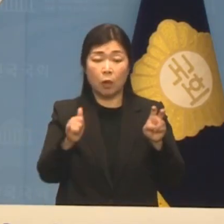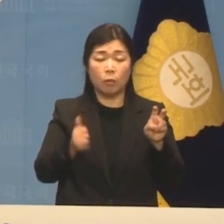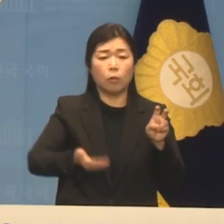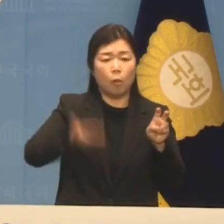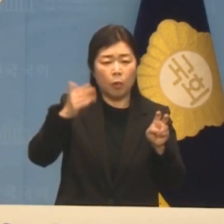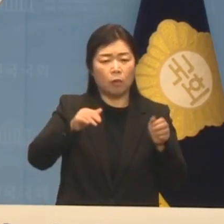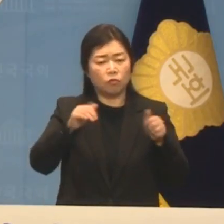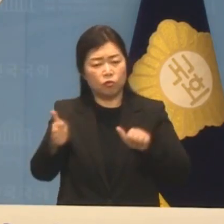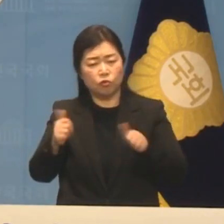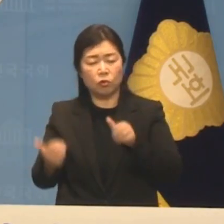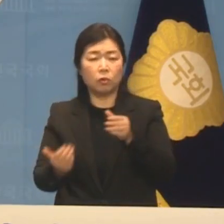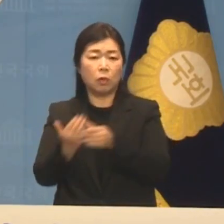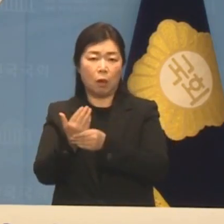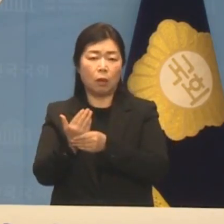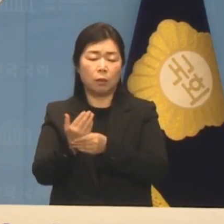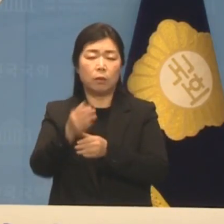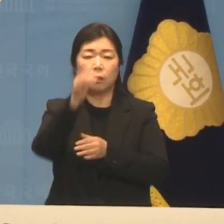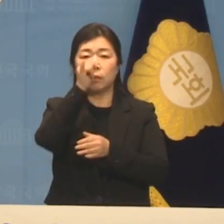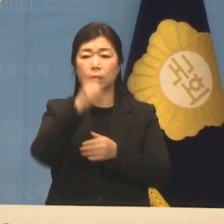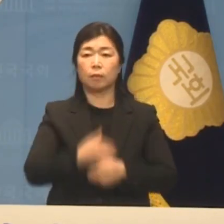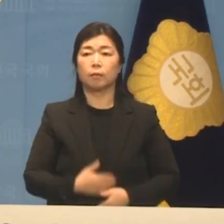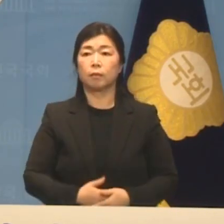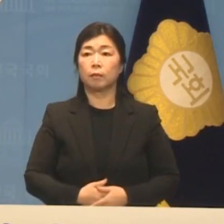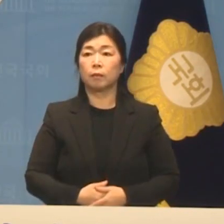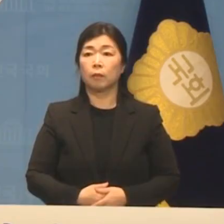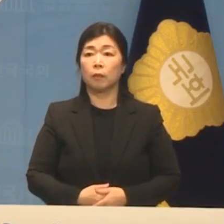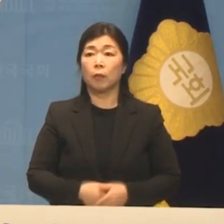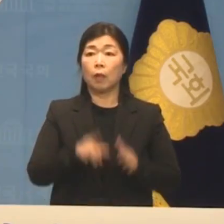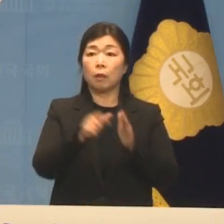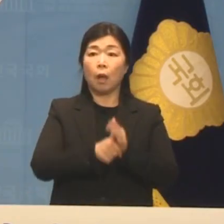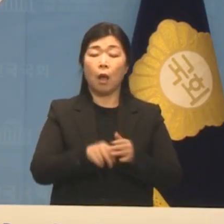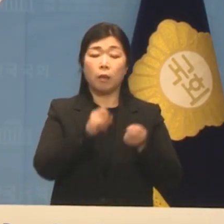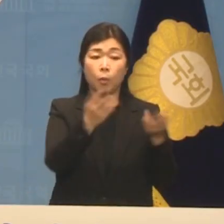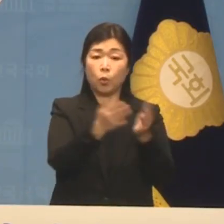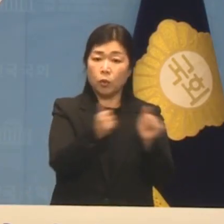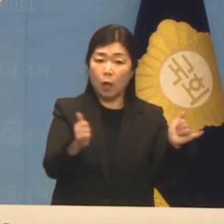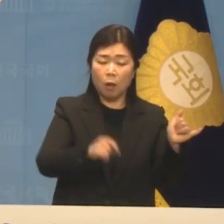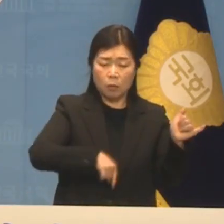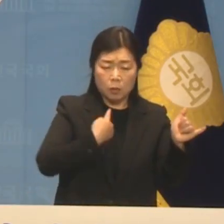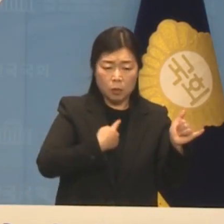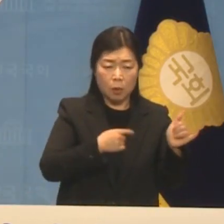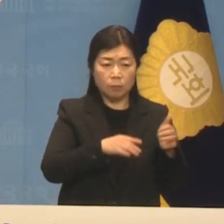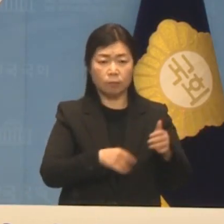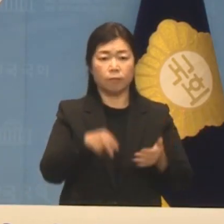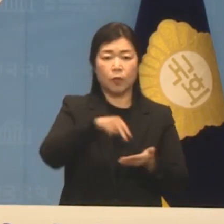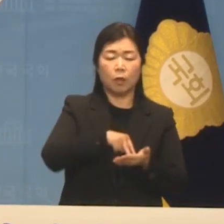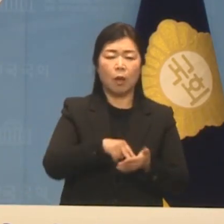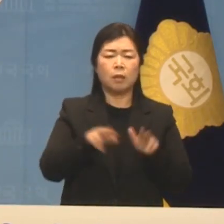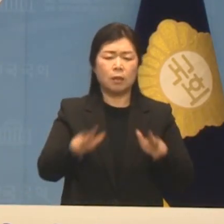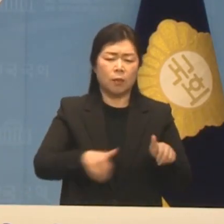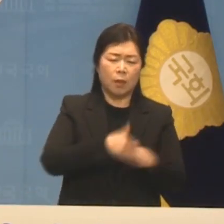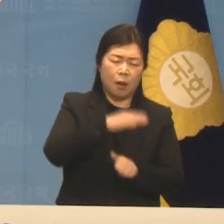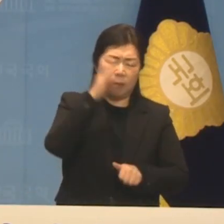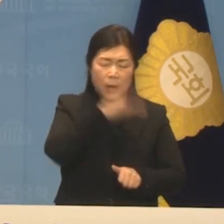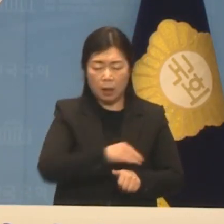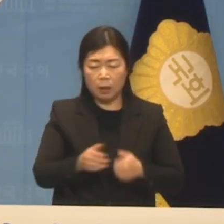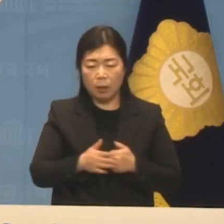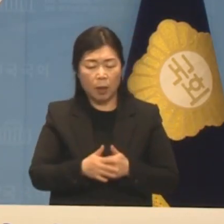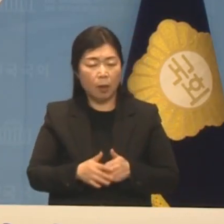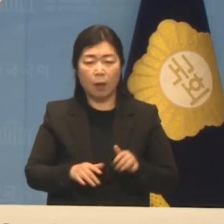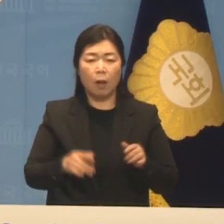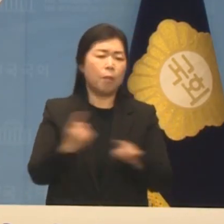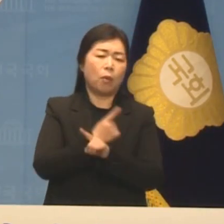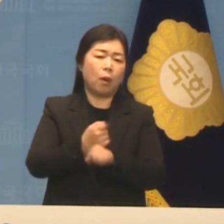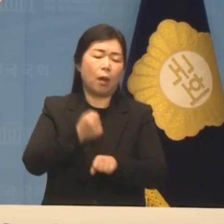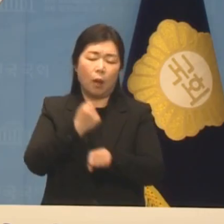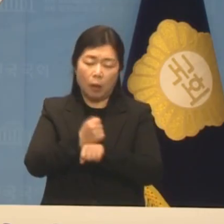돌아가시는 비극적인 상황이 펼쳐졌습니다. 당시 택배 노동자들은 스스로 나서서 비참한 현실을 바꿔보자고